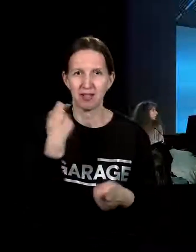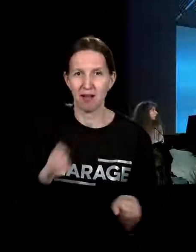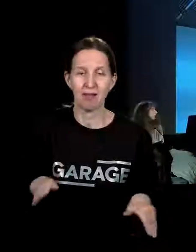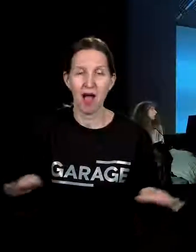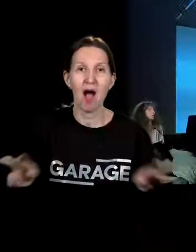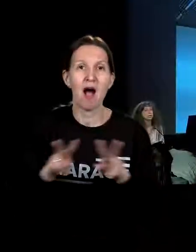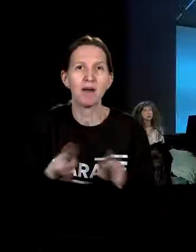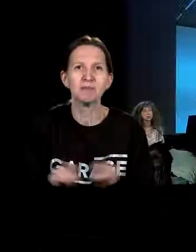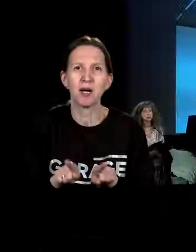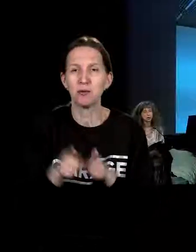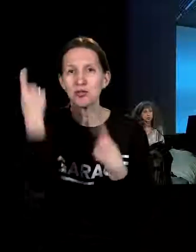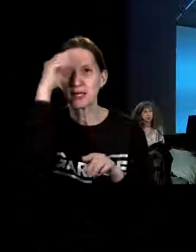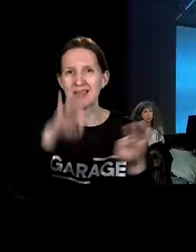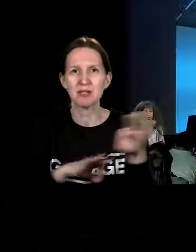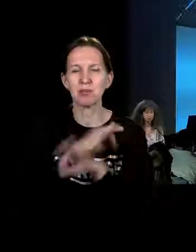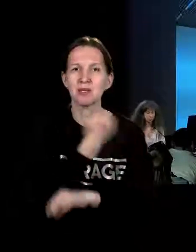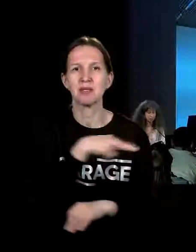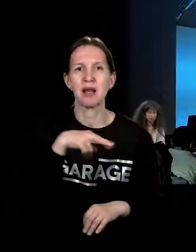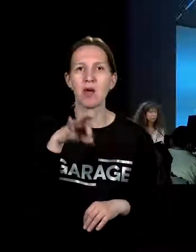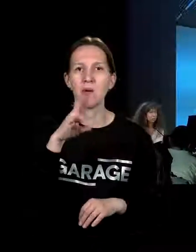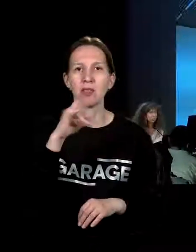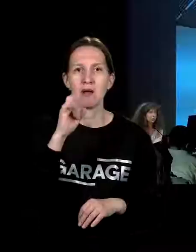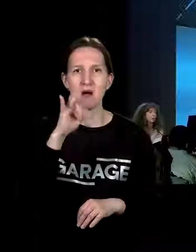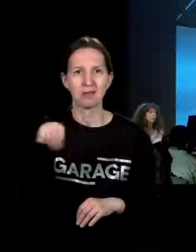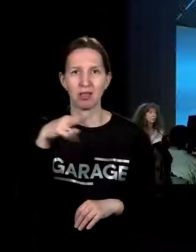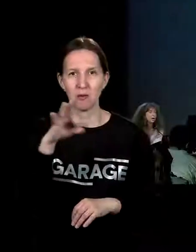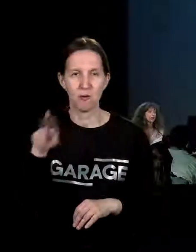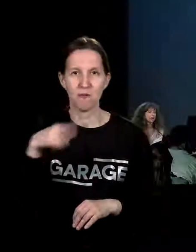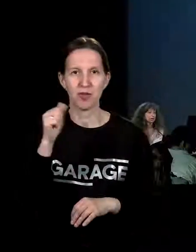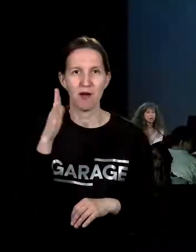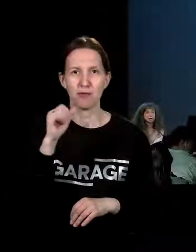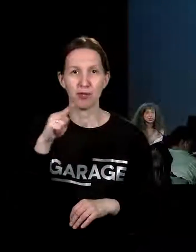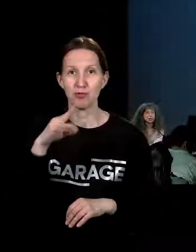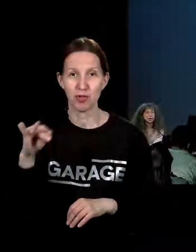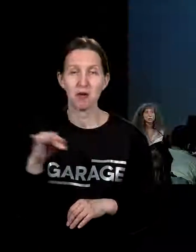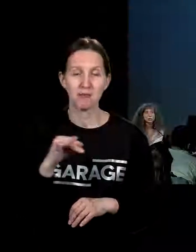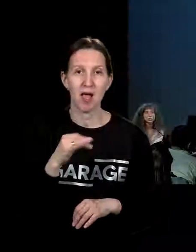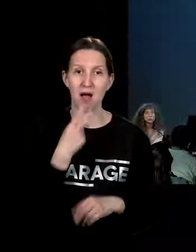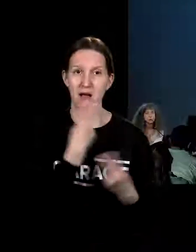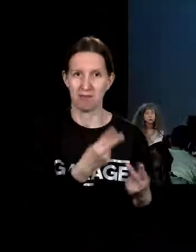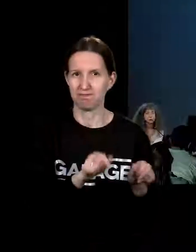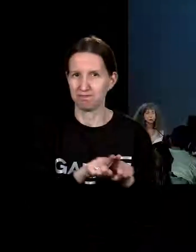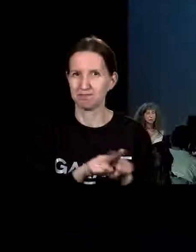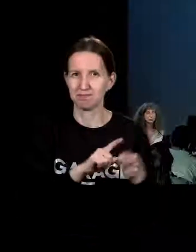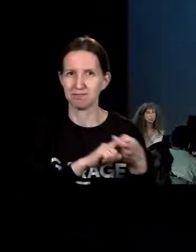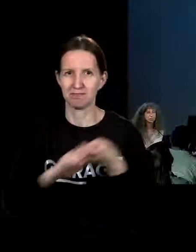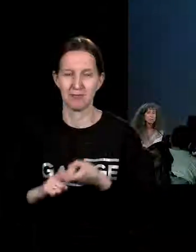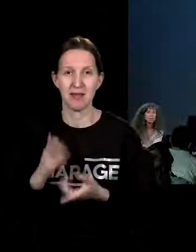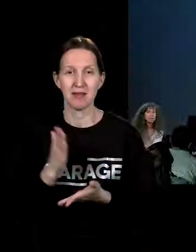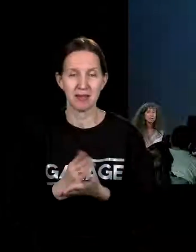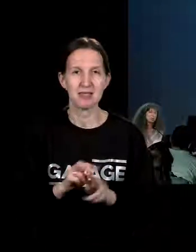напоминающие изобретение Леонардо да Винчи, с которым работа Пономаренко со всей очевидностью отсылают. То есть это